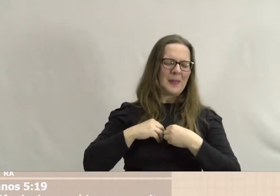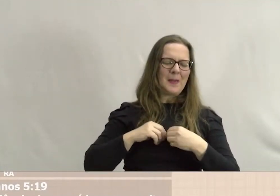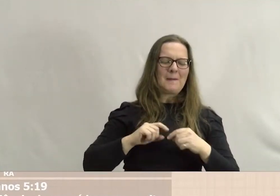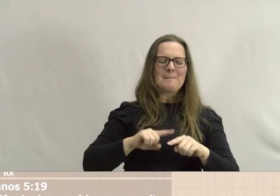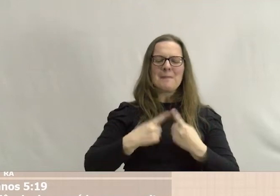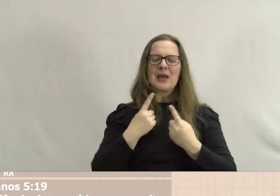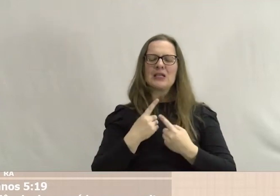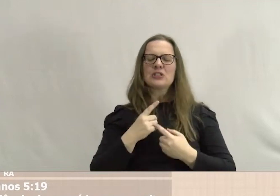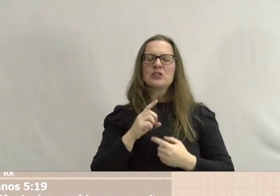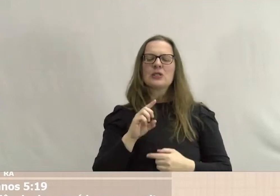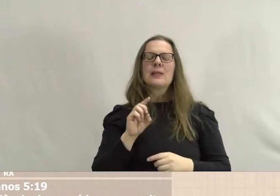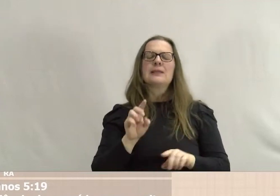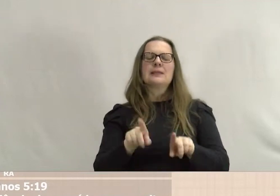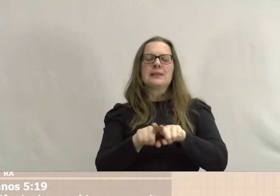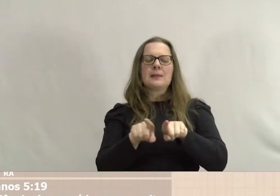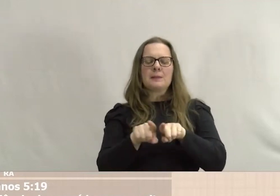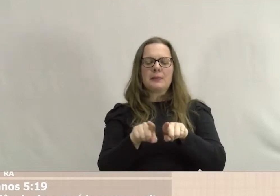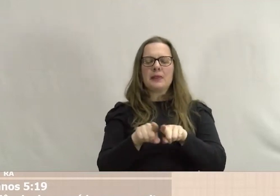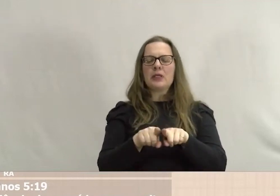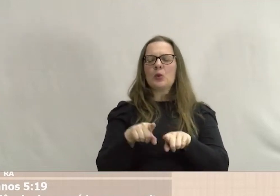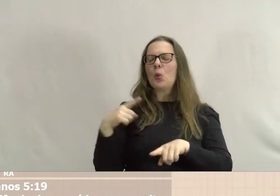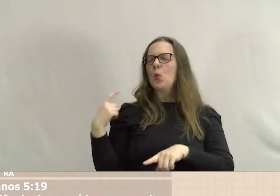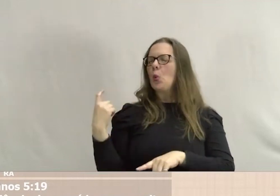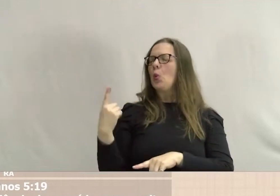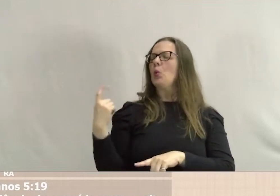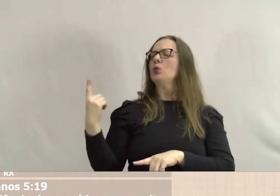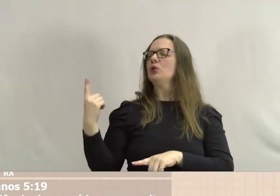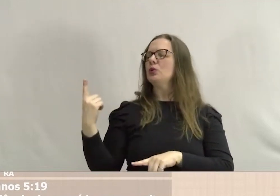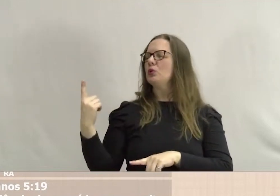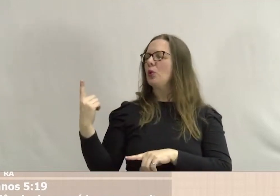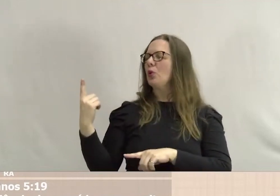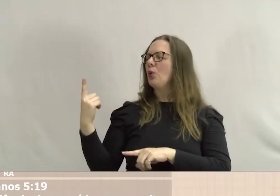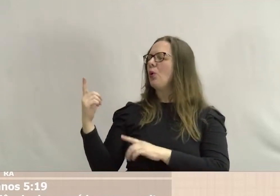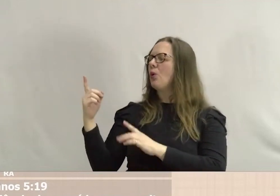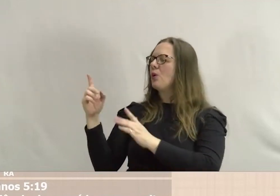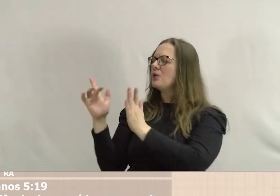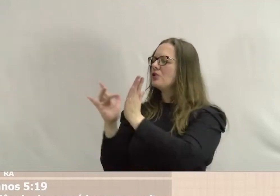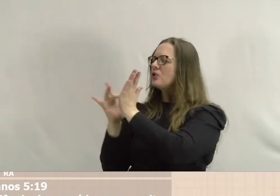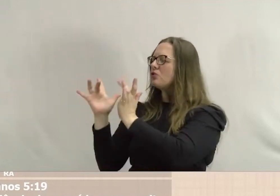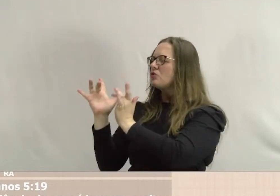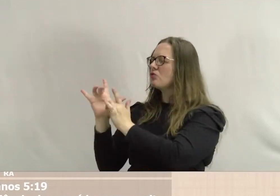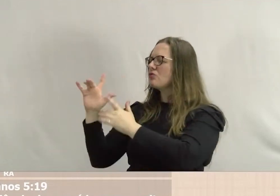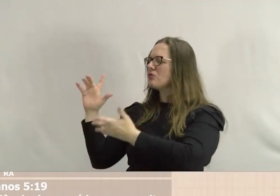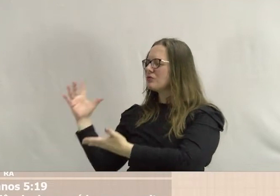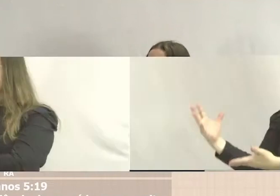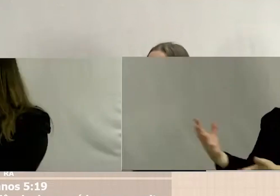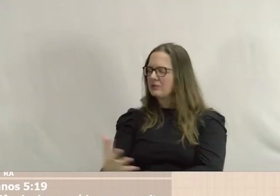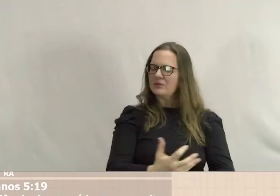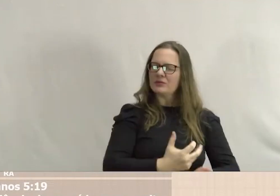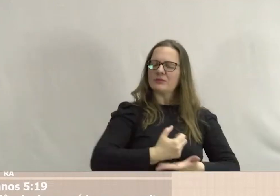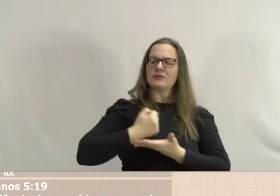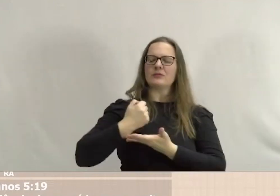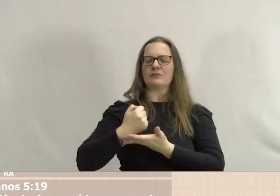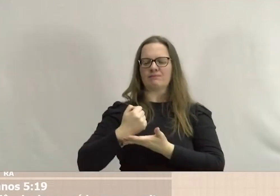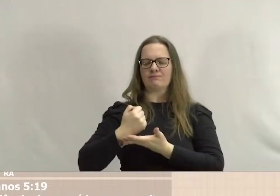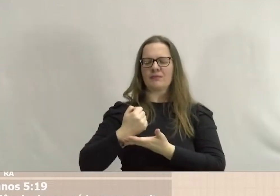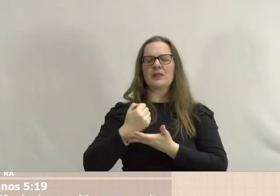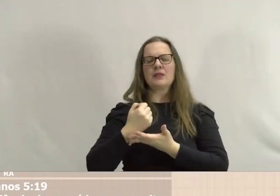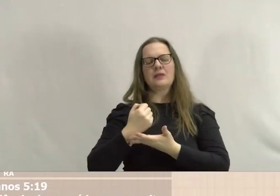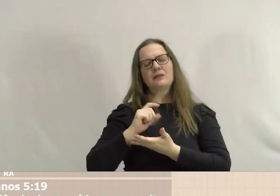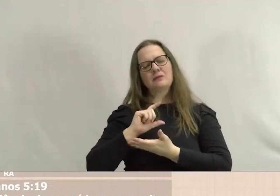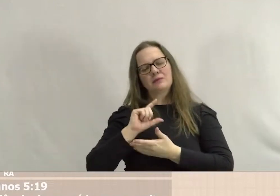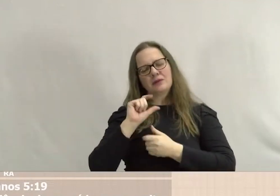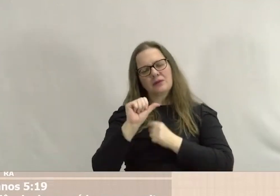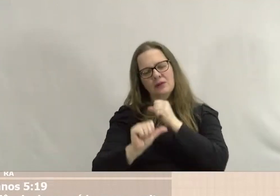tornarão justos. Então, pela desobediência de um só homem, muitos se tornaram pecadores.